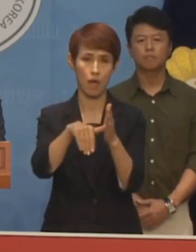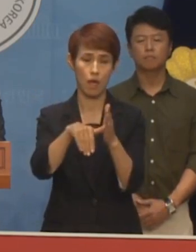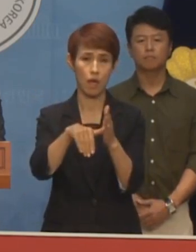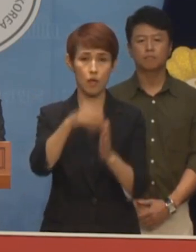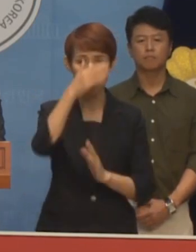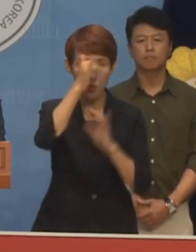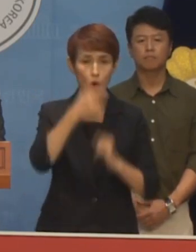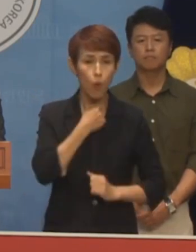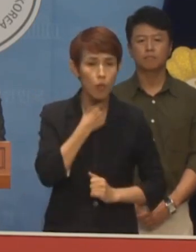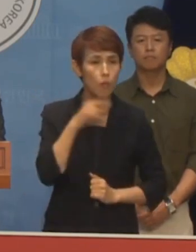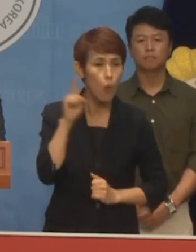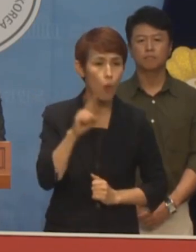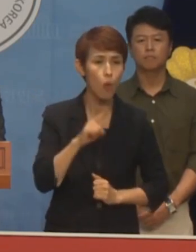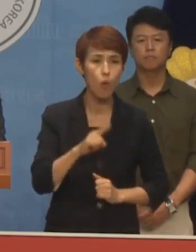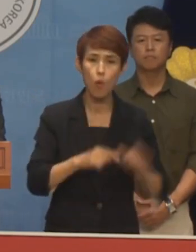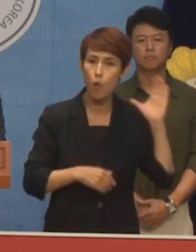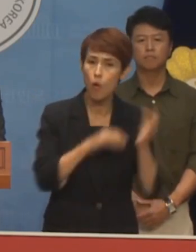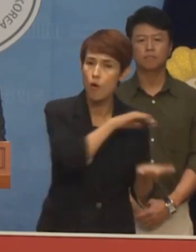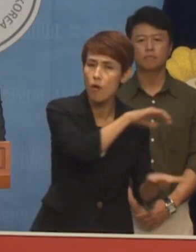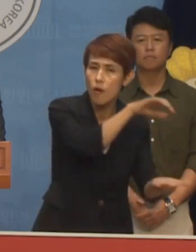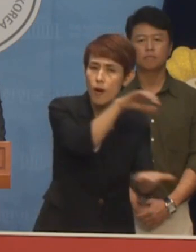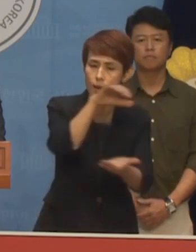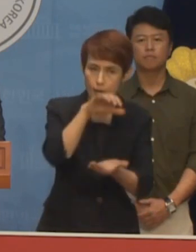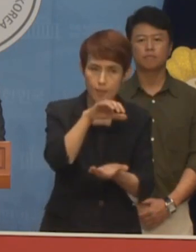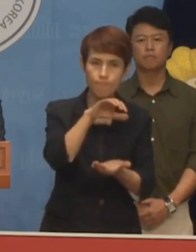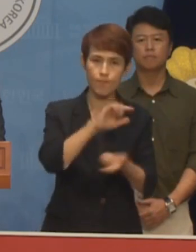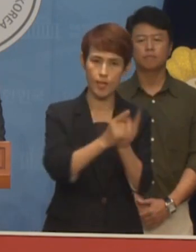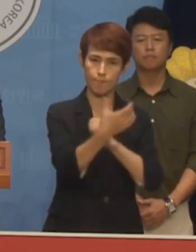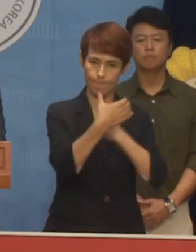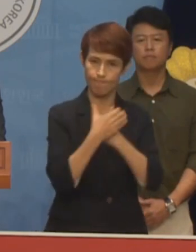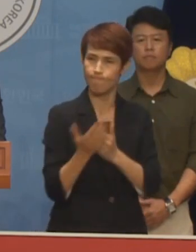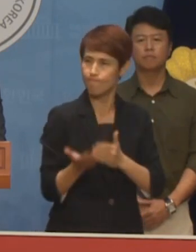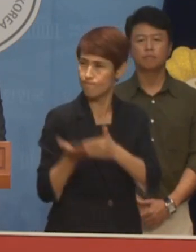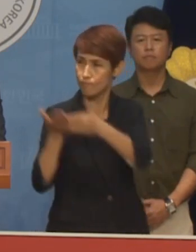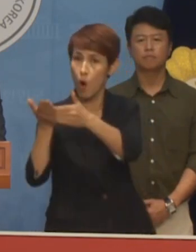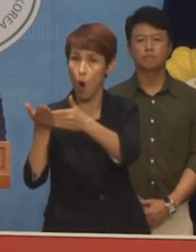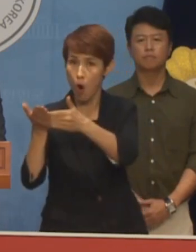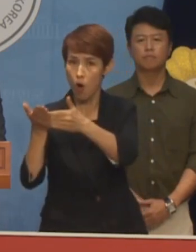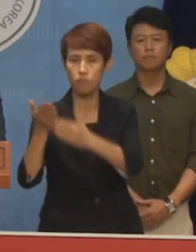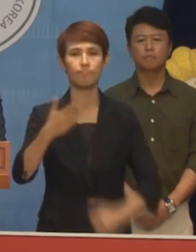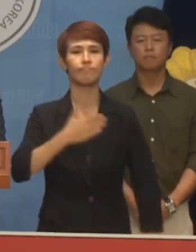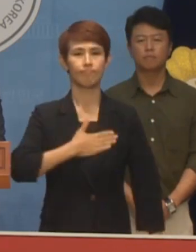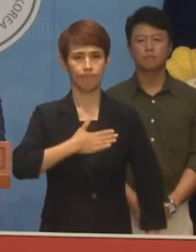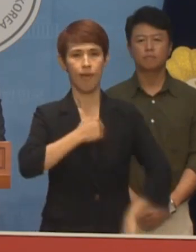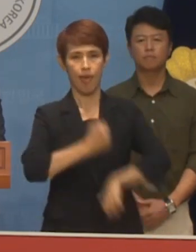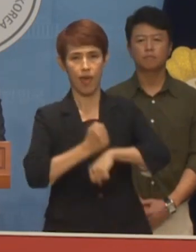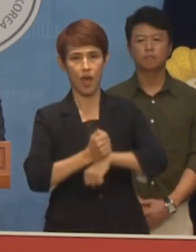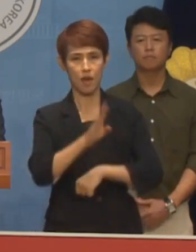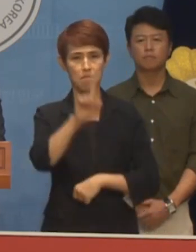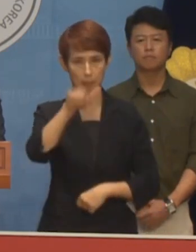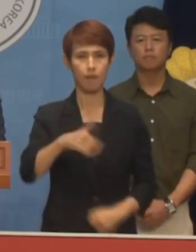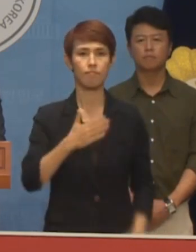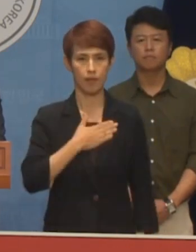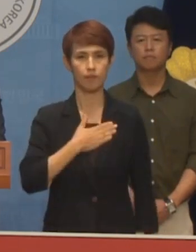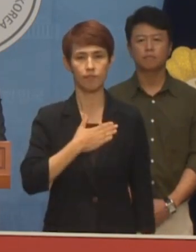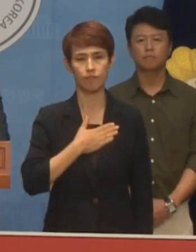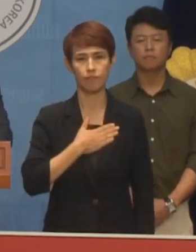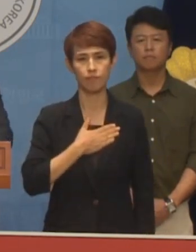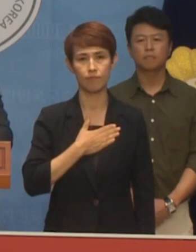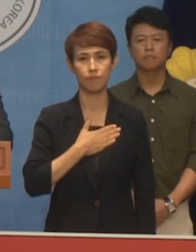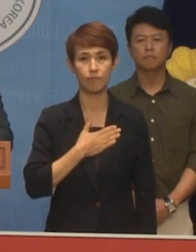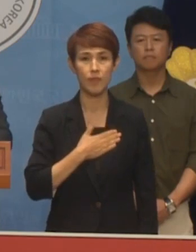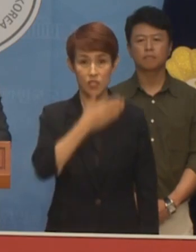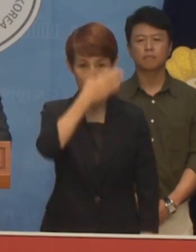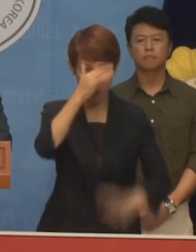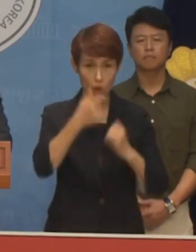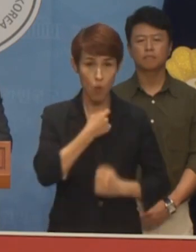청년의 목소리를 듣고 그리고 청년들의 스피커를 자처한다면 저 박홍준이 적임자라고 생각합니다.